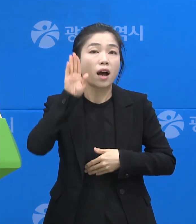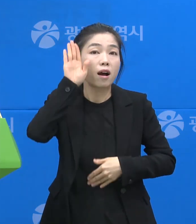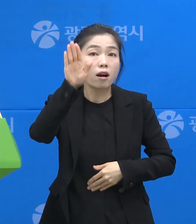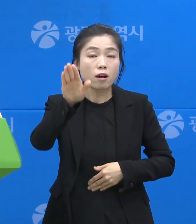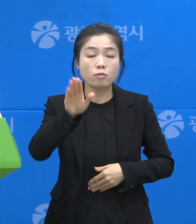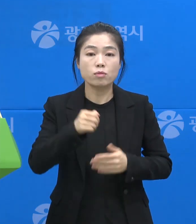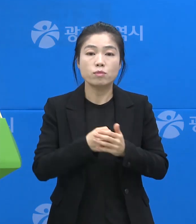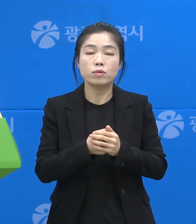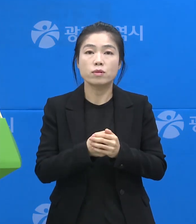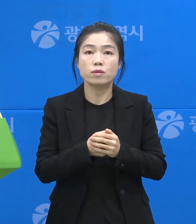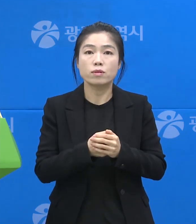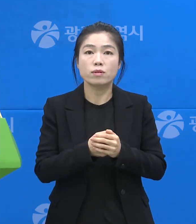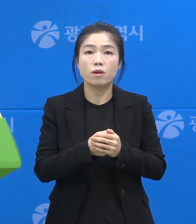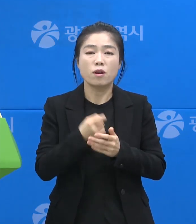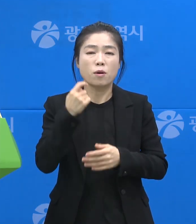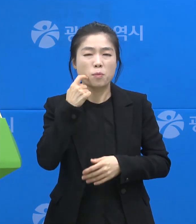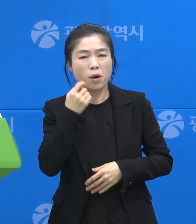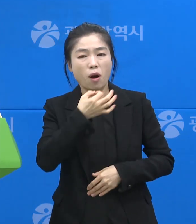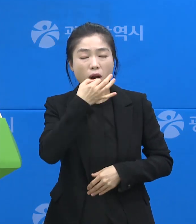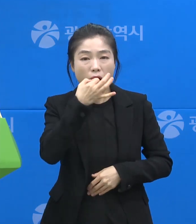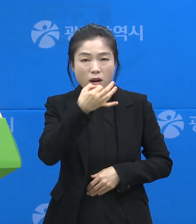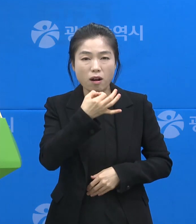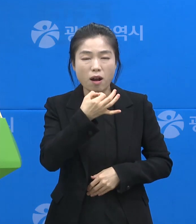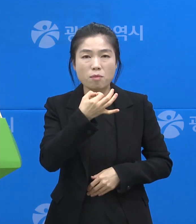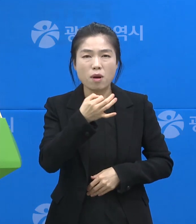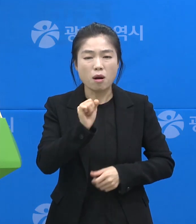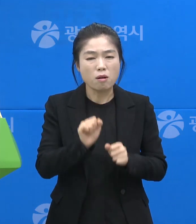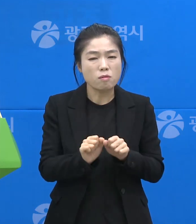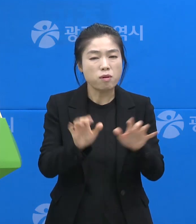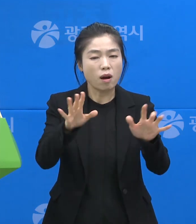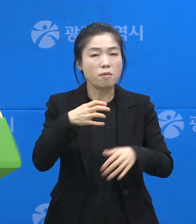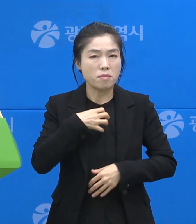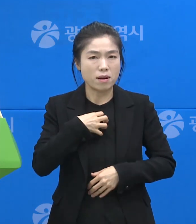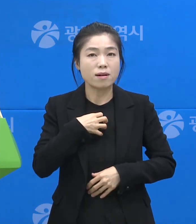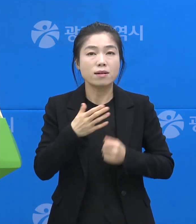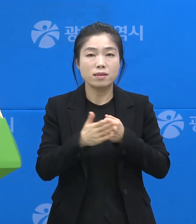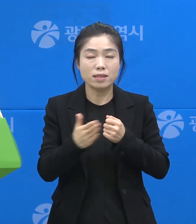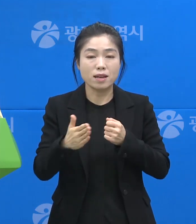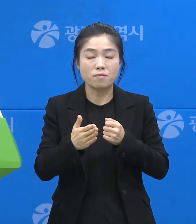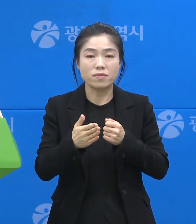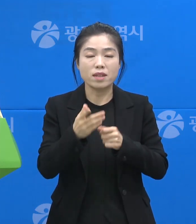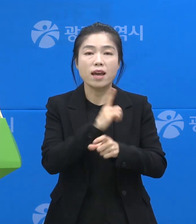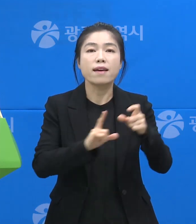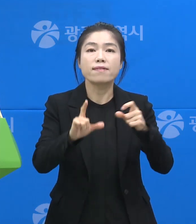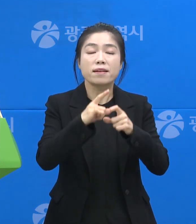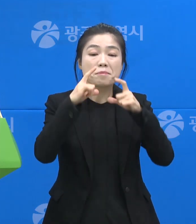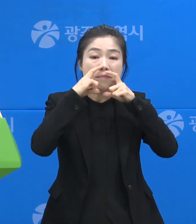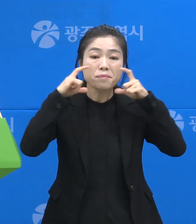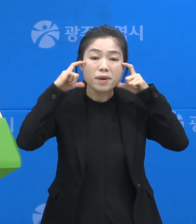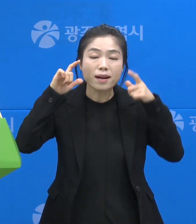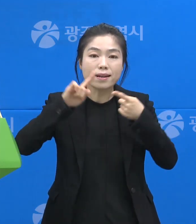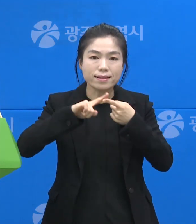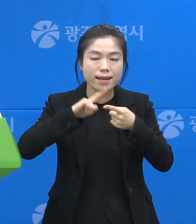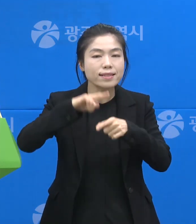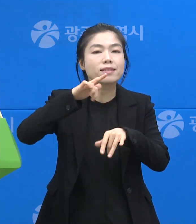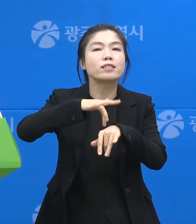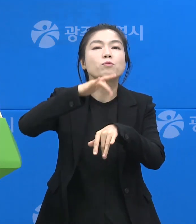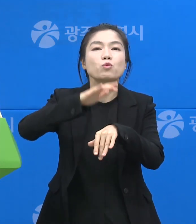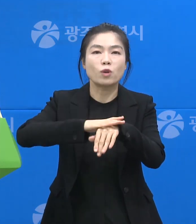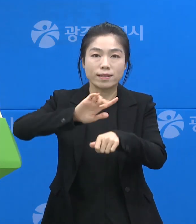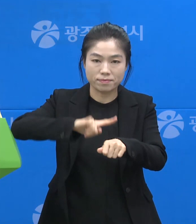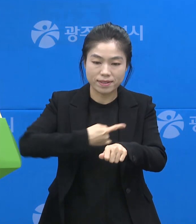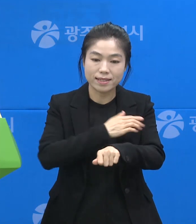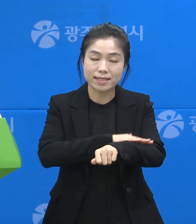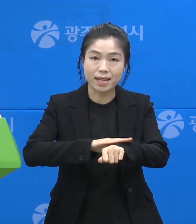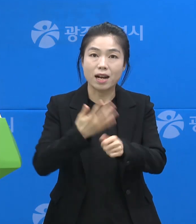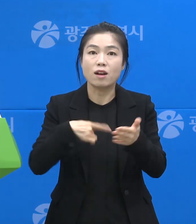이제 그 인플루엔자 유행 시기도 있고 그래서 시민들께서 좀 더 마스크를 쓰는 거에 더 익숙해질 수 있도록